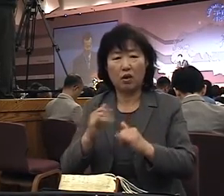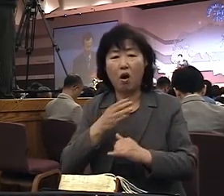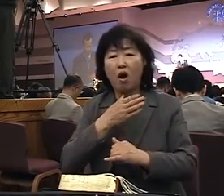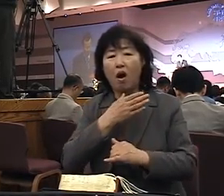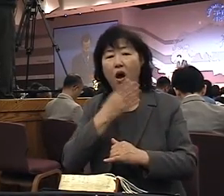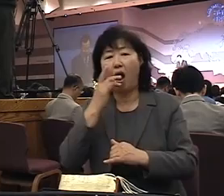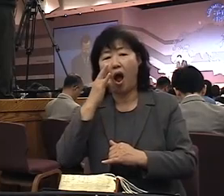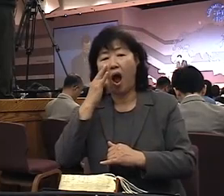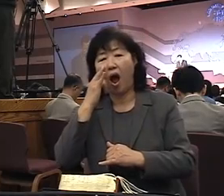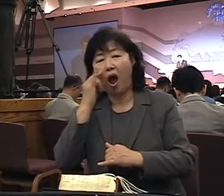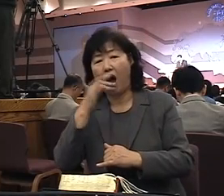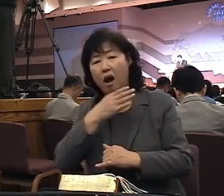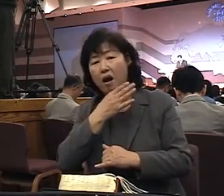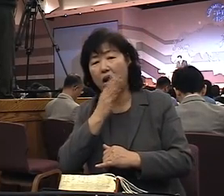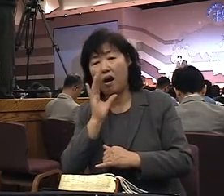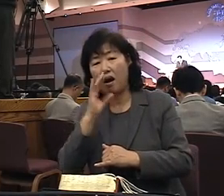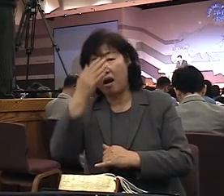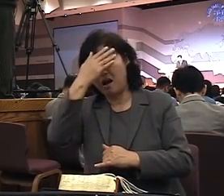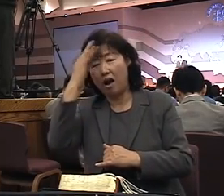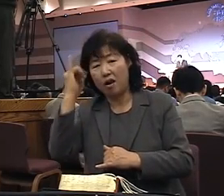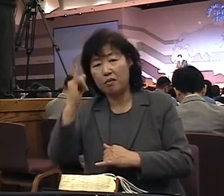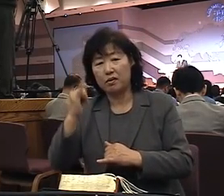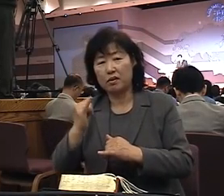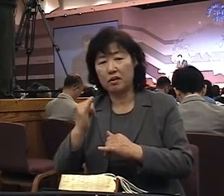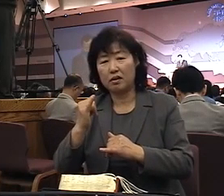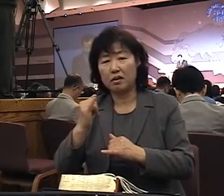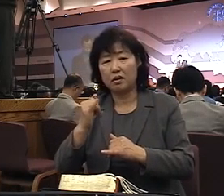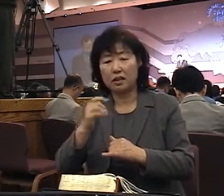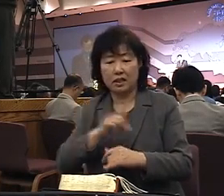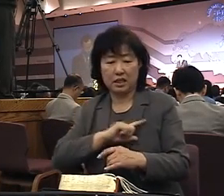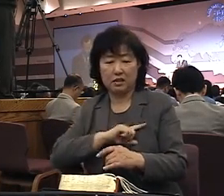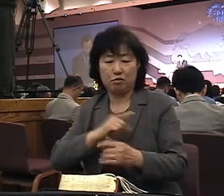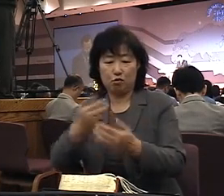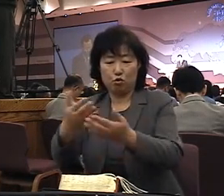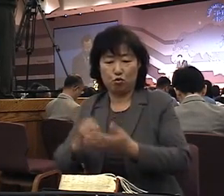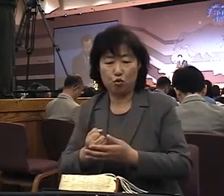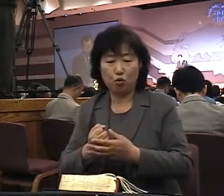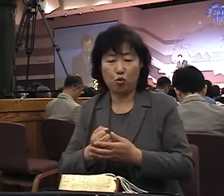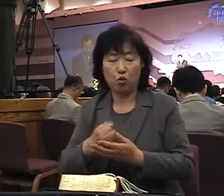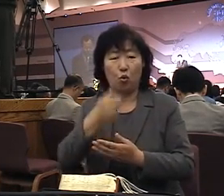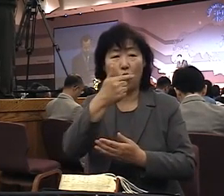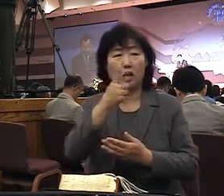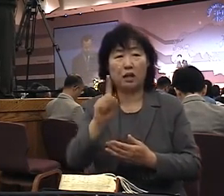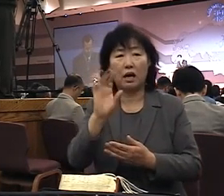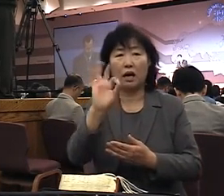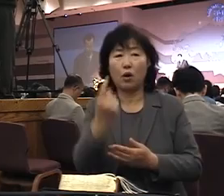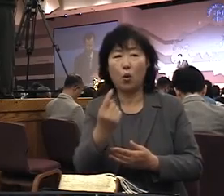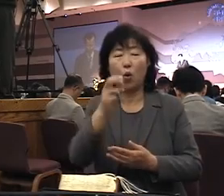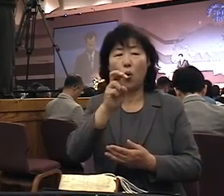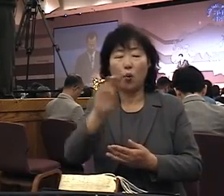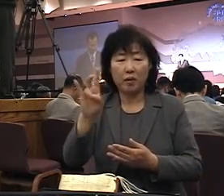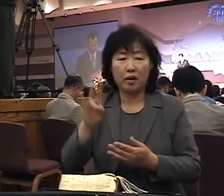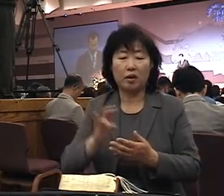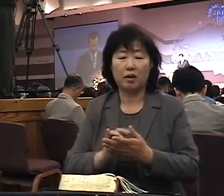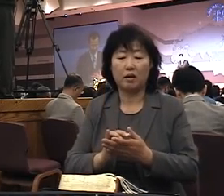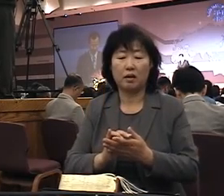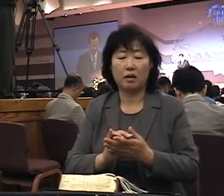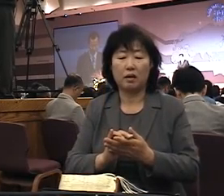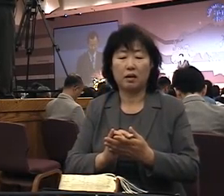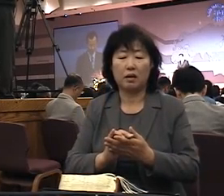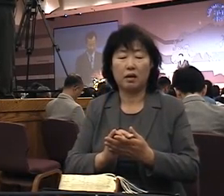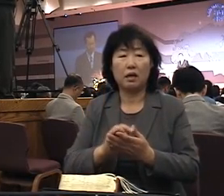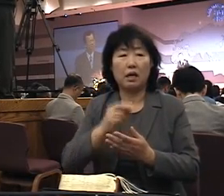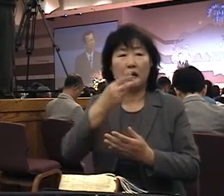할머니로서 그 이웃 여인들이 다 그에게 이름을 주되 나오미가 아들을 낳았다 하여 그 이름을 오벳이라 하였는데